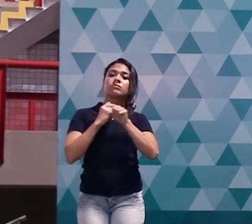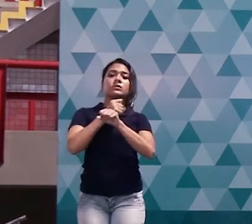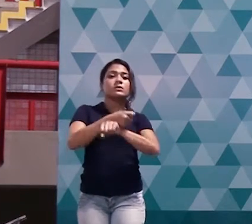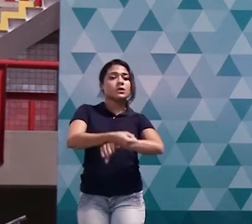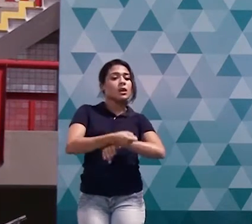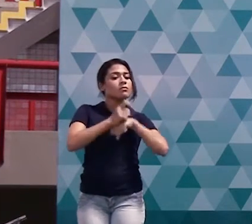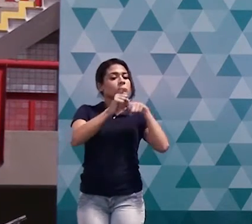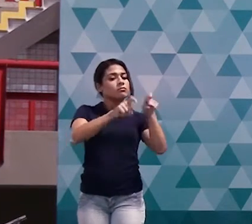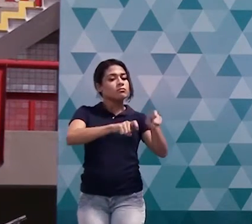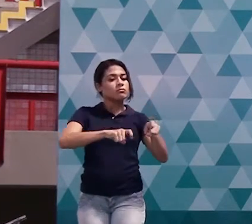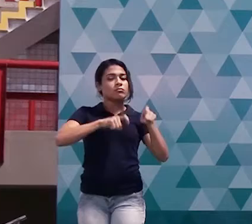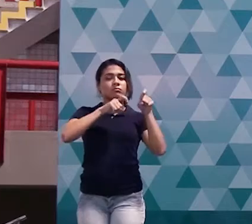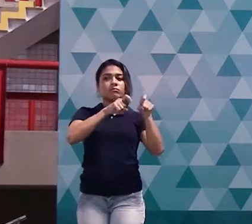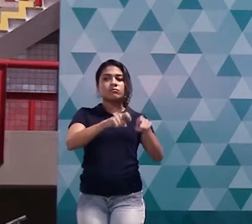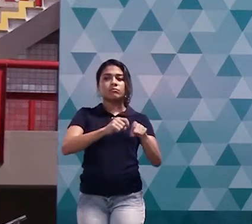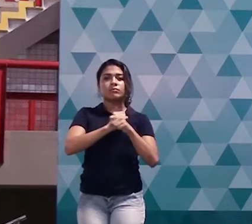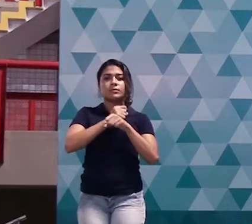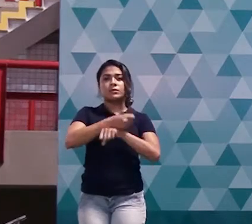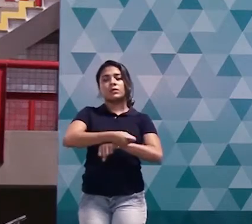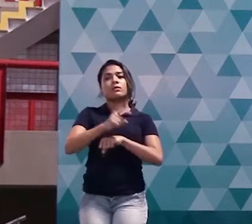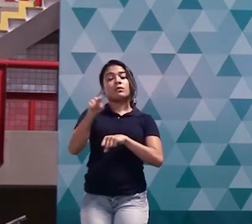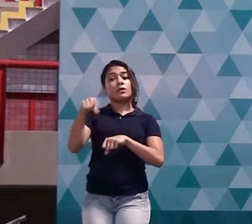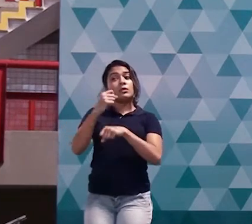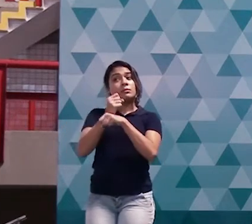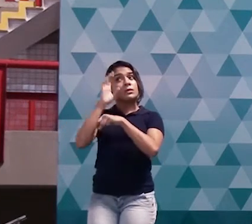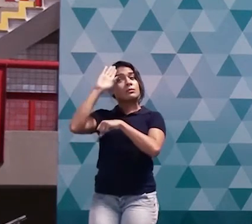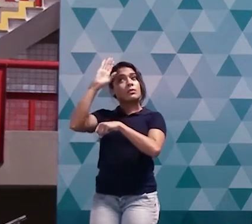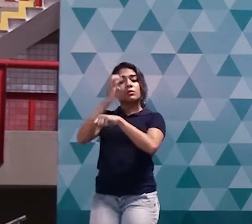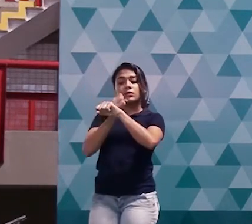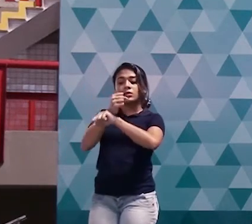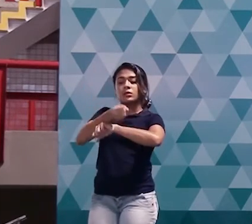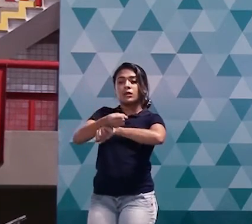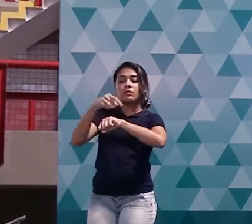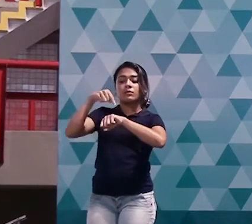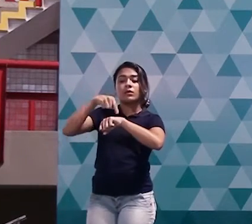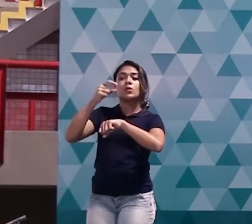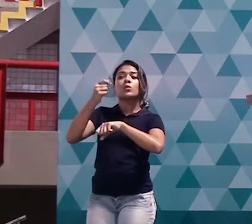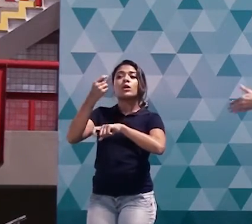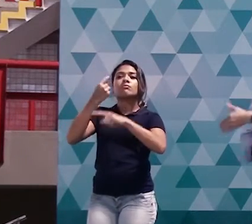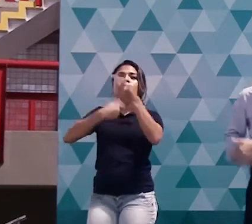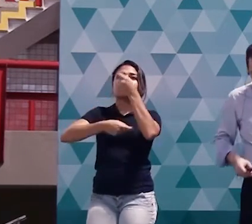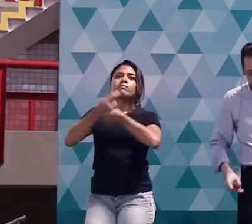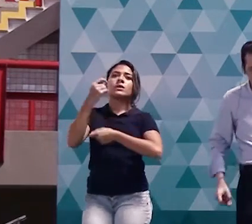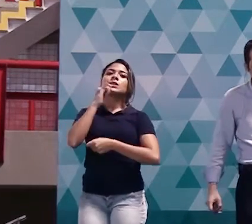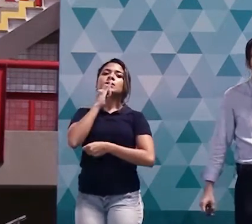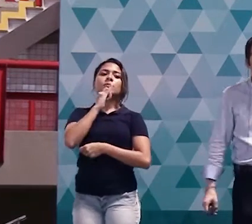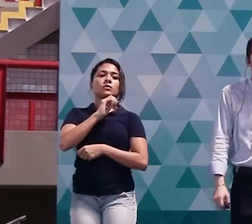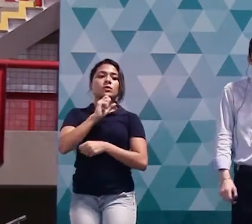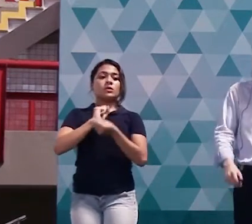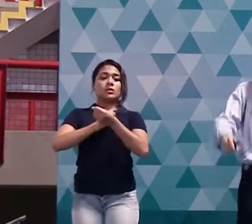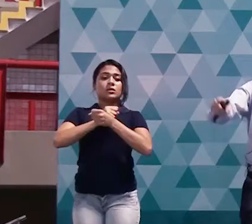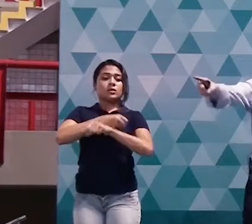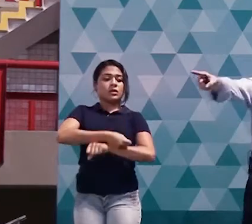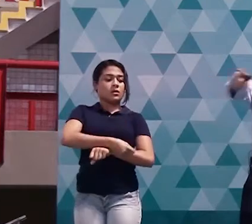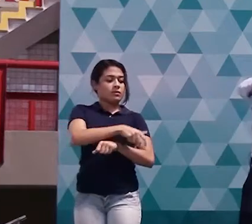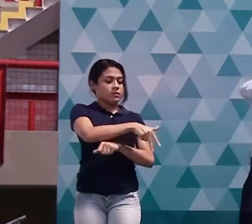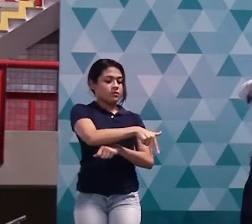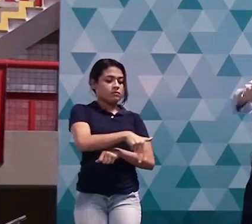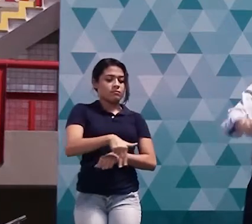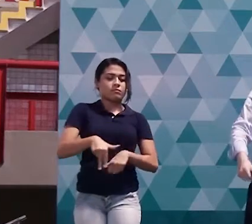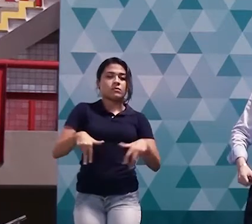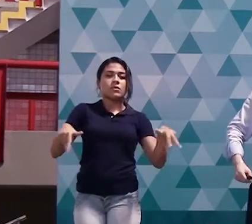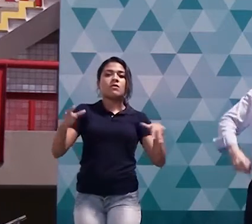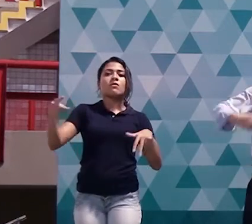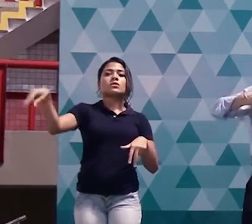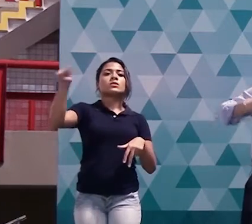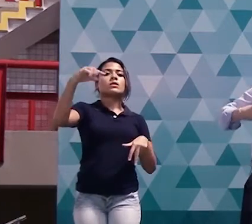principal negócio, é um dos grandes negócios aqui no Brasil. Escravidão era um grande negócio. Você botava os escravos aqui em cima, ó, pronto. Aí vocês iam